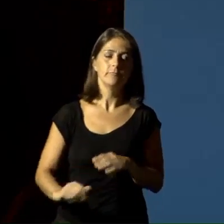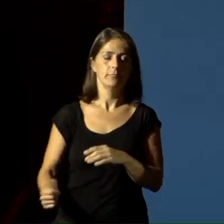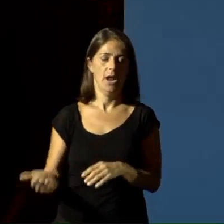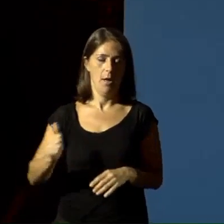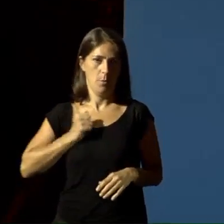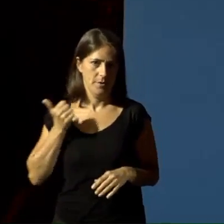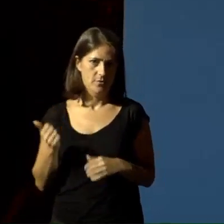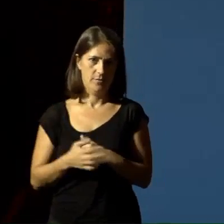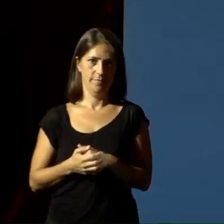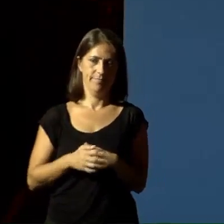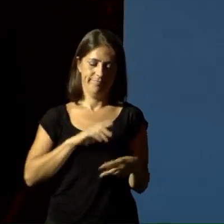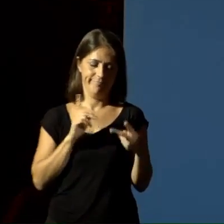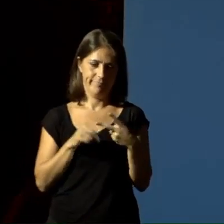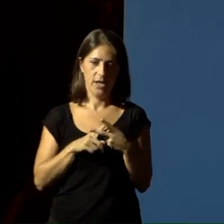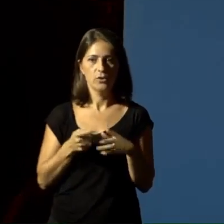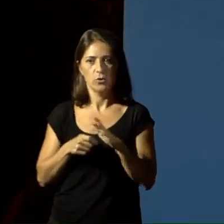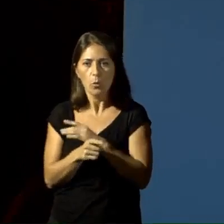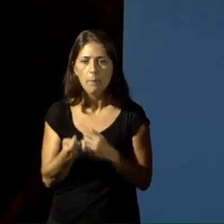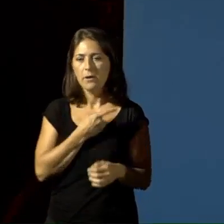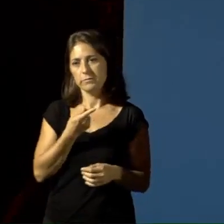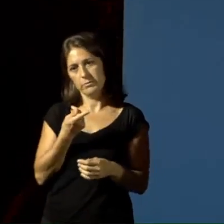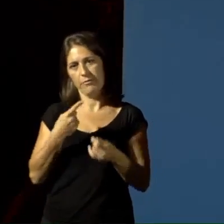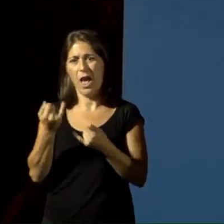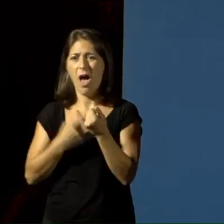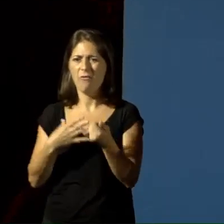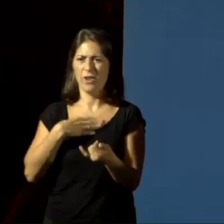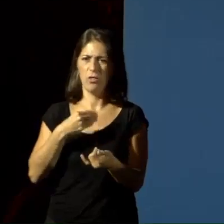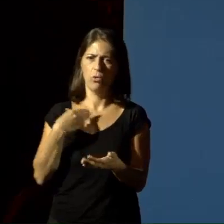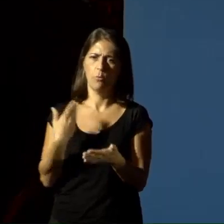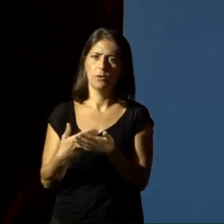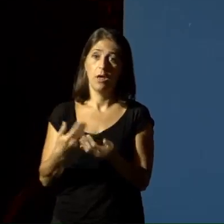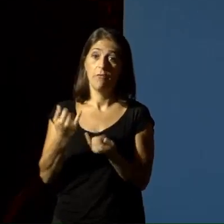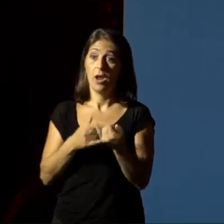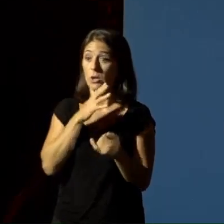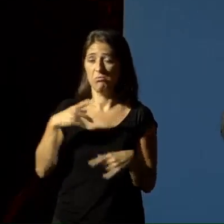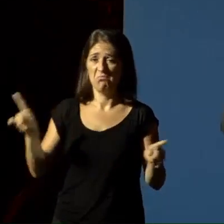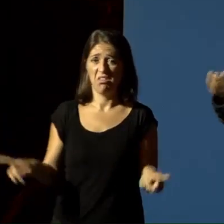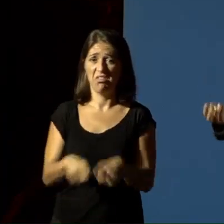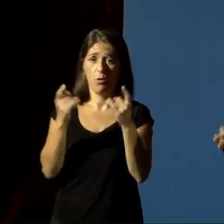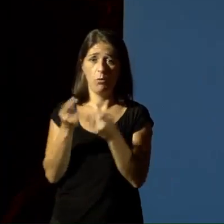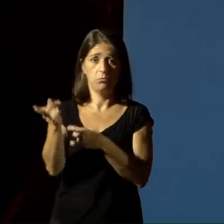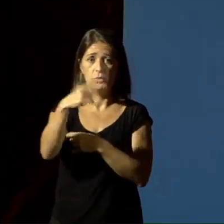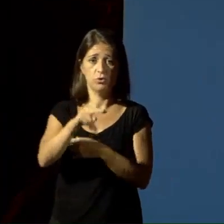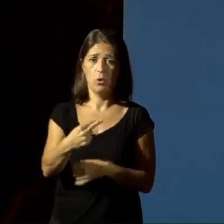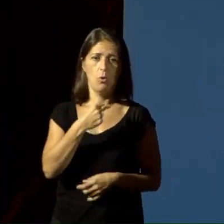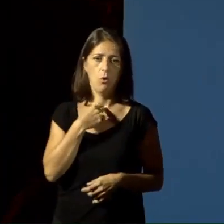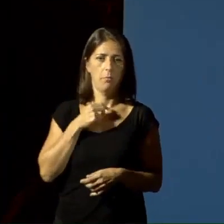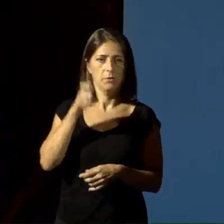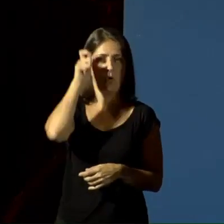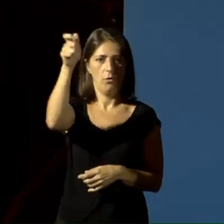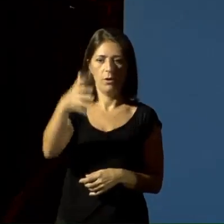prevaricación, soborno, tráfico de influencias e falsedade documental. Non importa non ter voz, sodes vos a voz do povo.